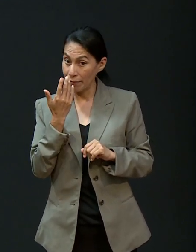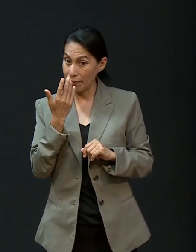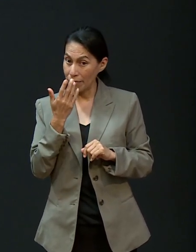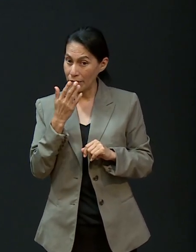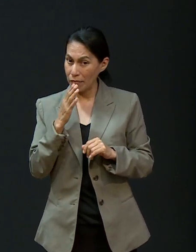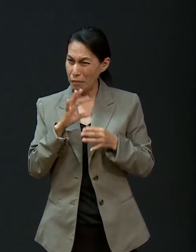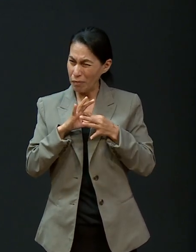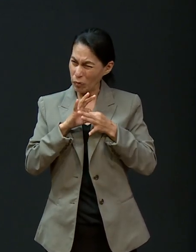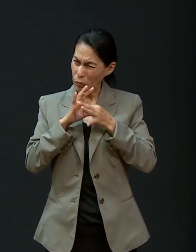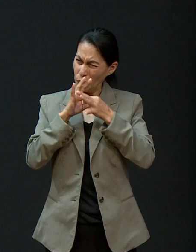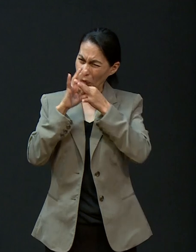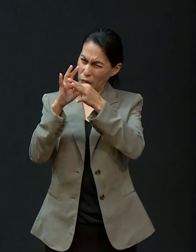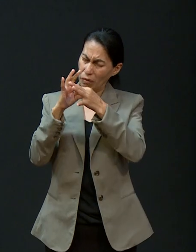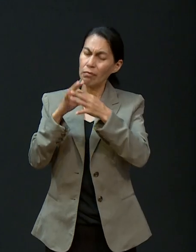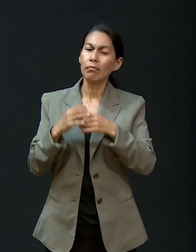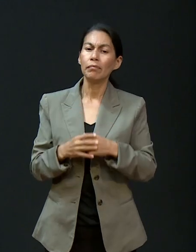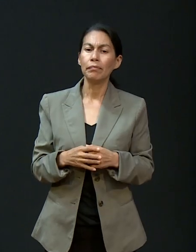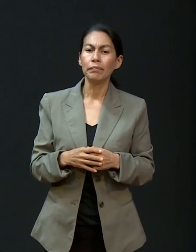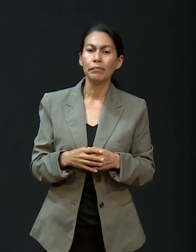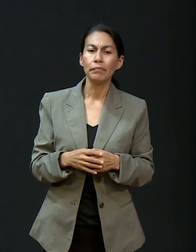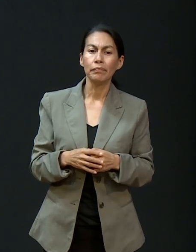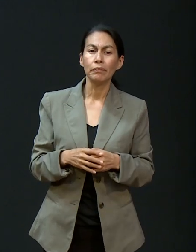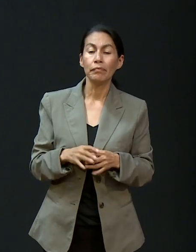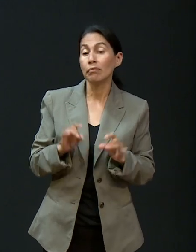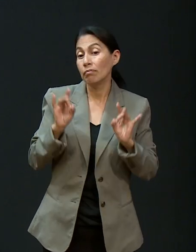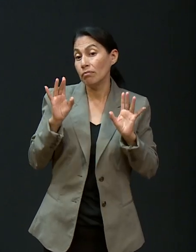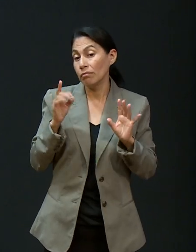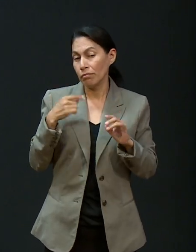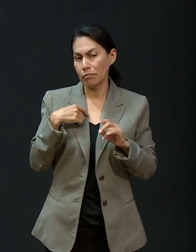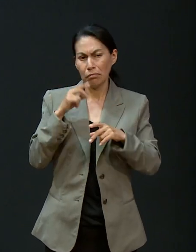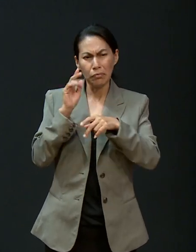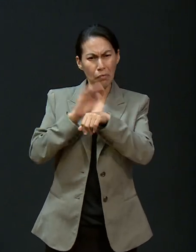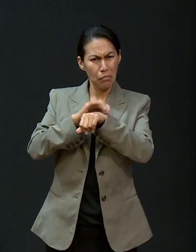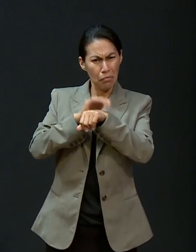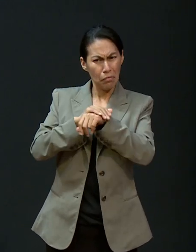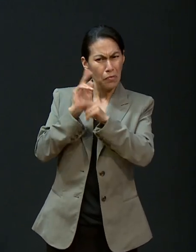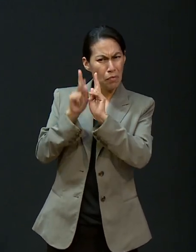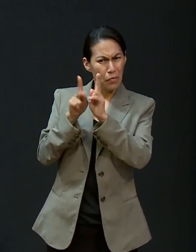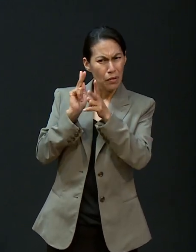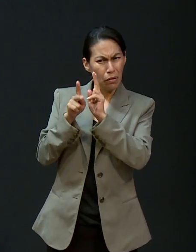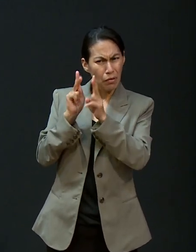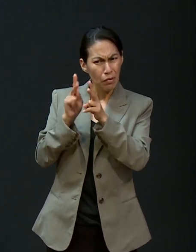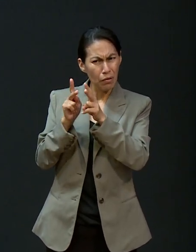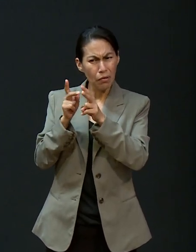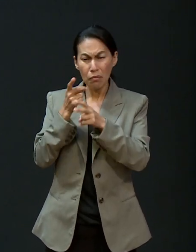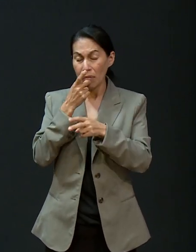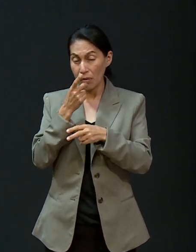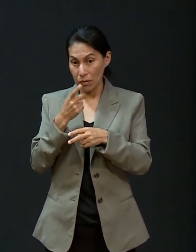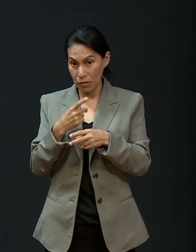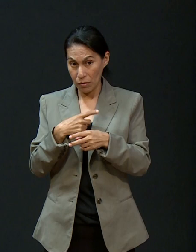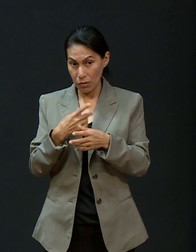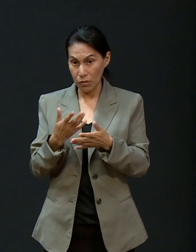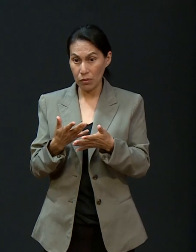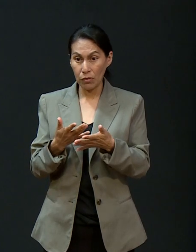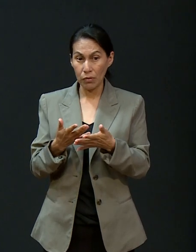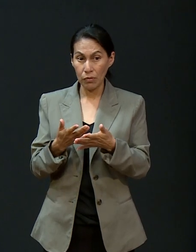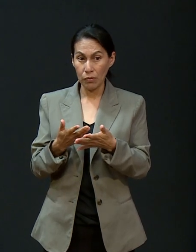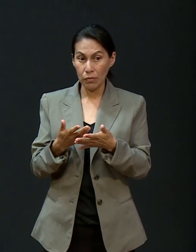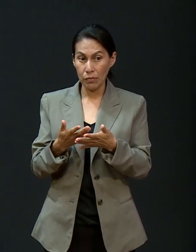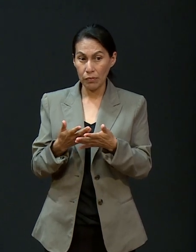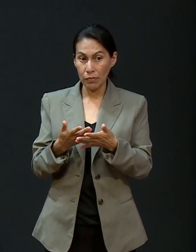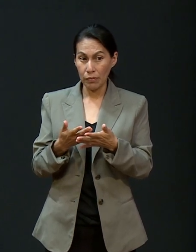yo quería algo más fuerte y un día hablé con una amiga y me dijo, tú vas,